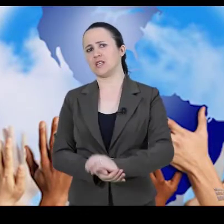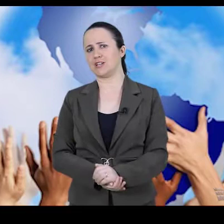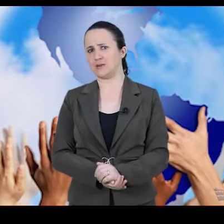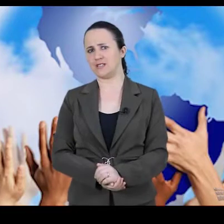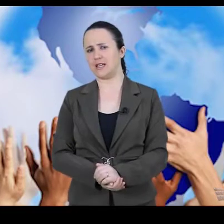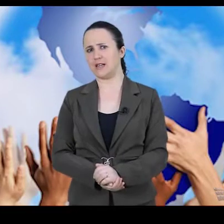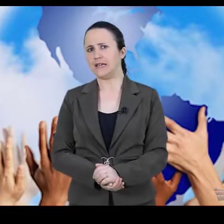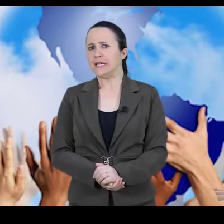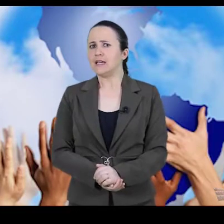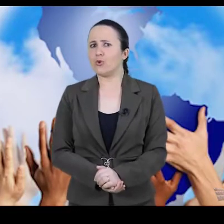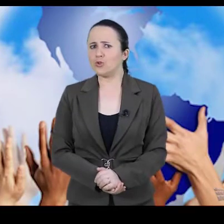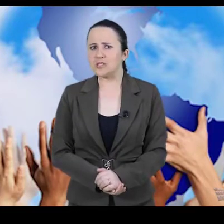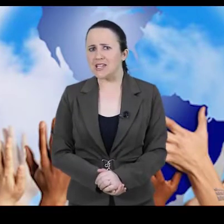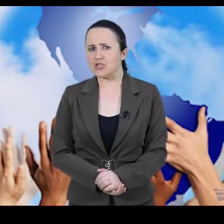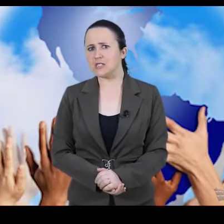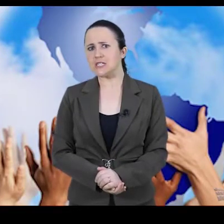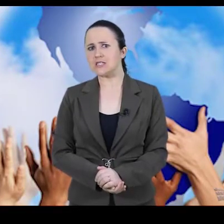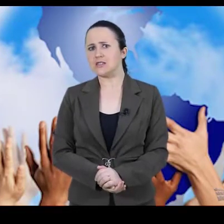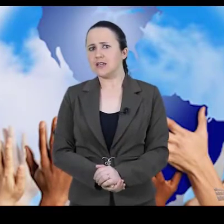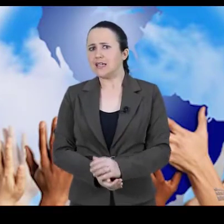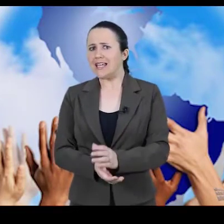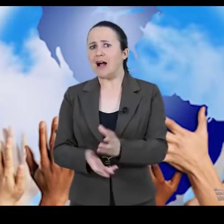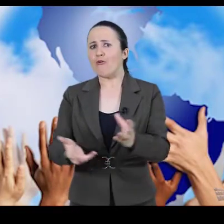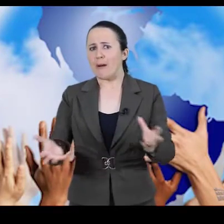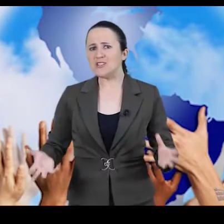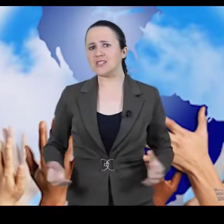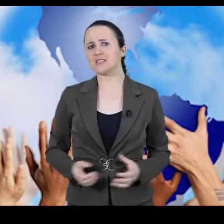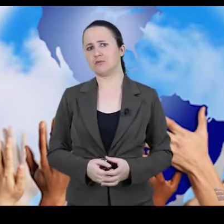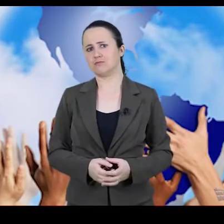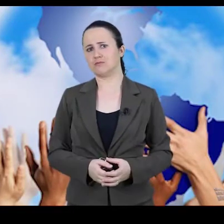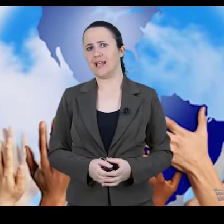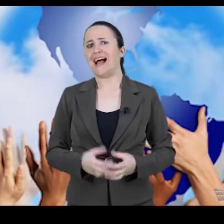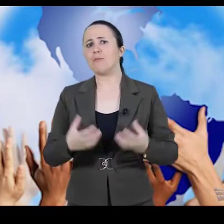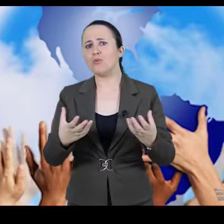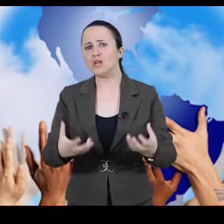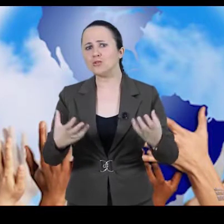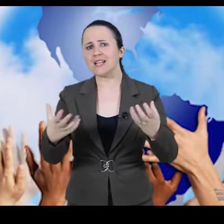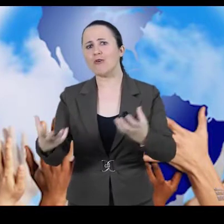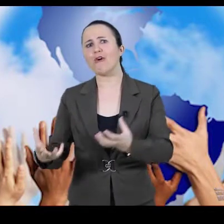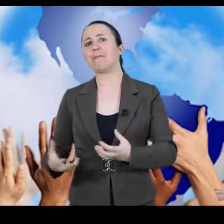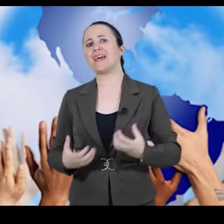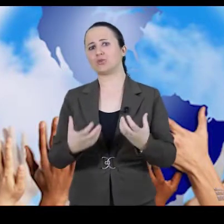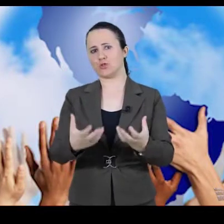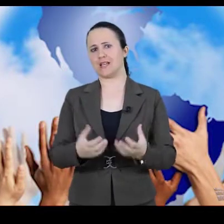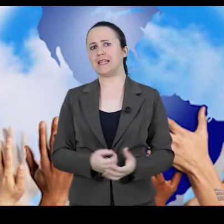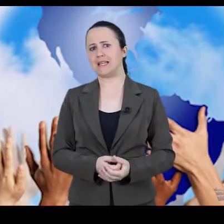sociedade brasileira com os índices de alfabetização. Há muitos analfabetos ainda